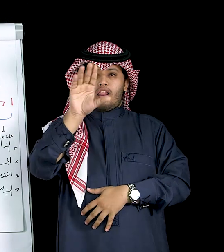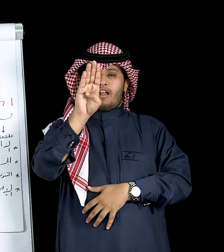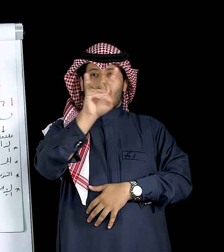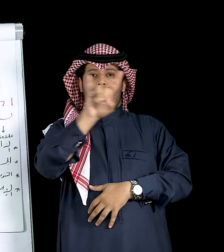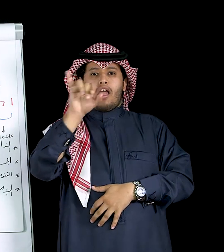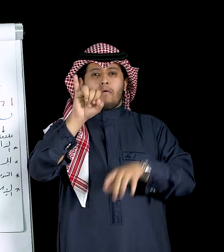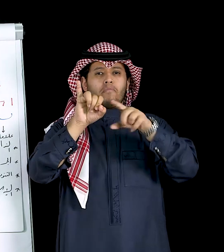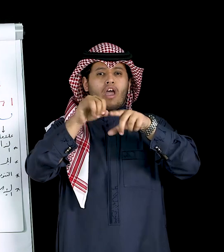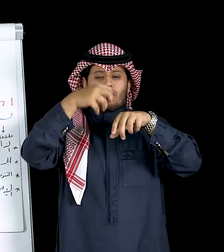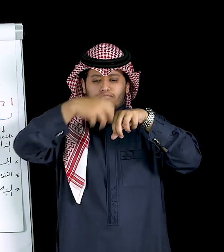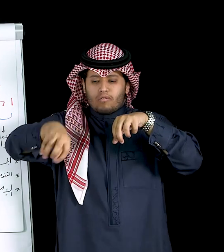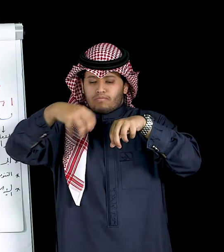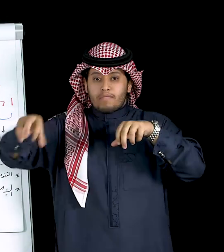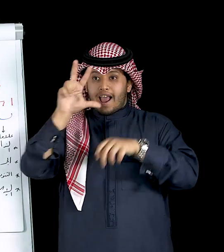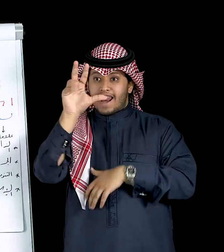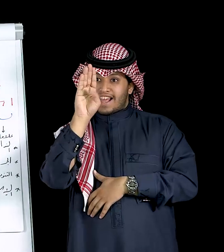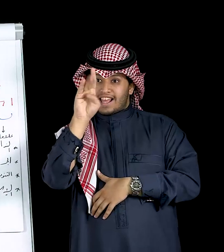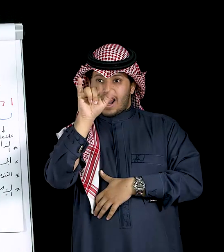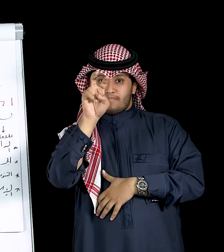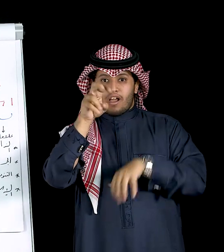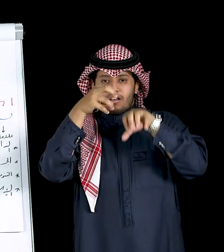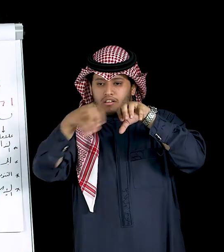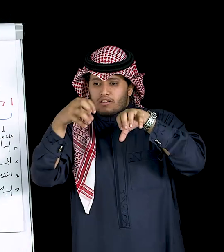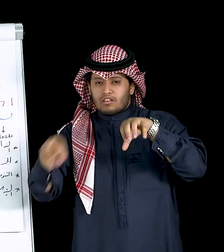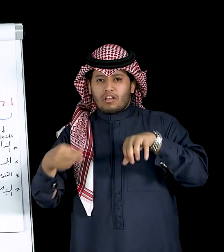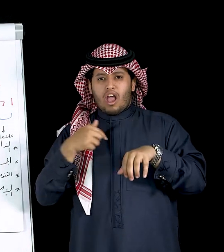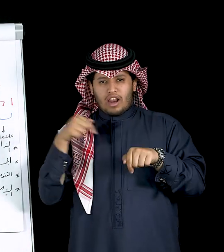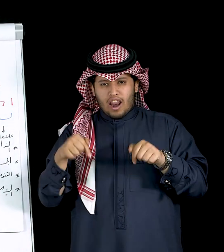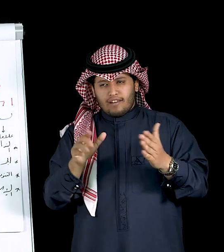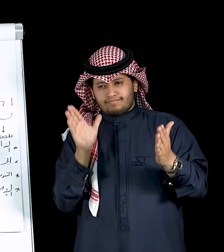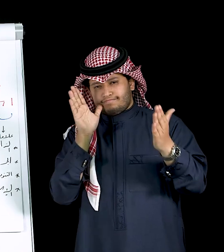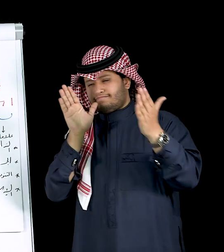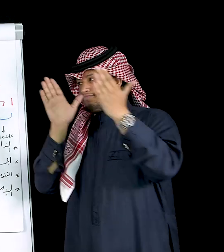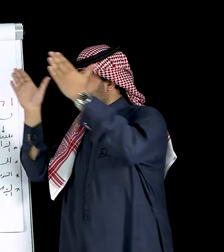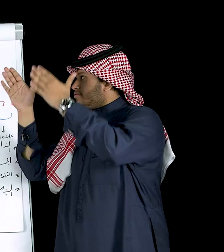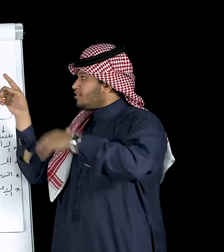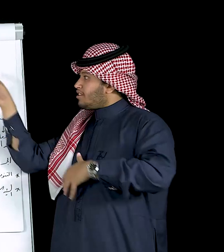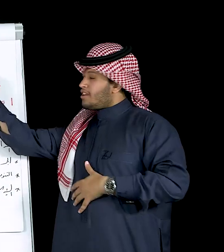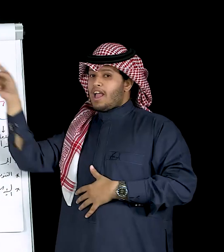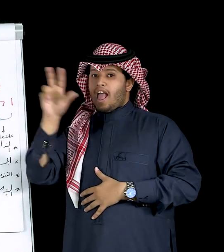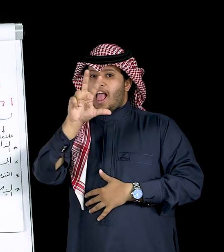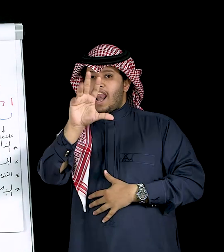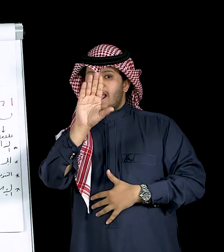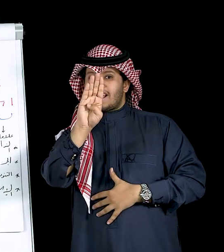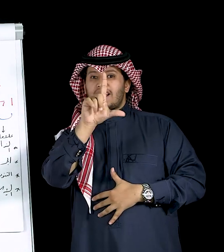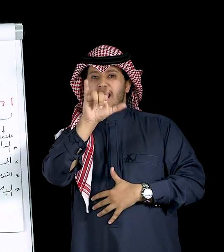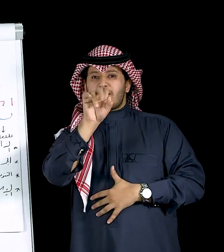وأقسام الكلمة. نتجه لأقسام الكلمة،